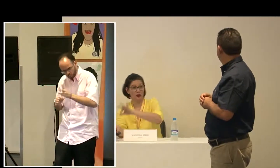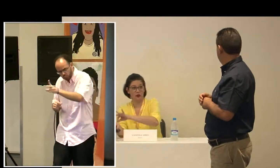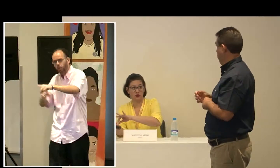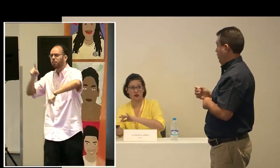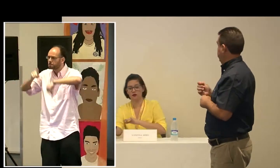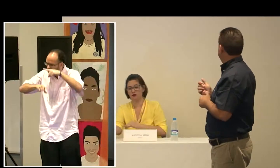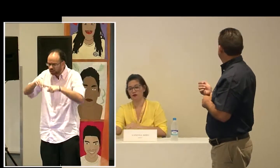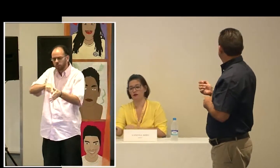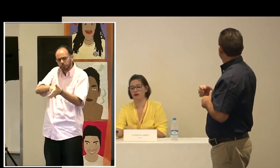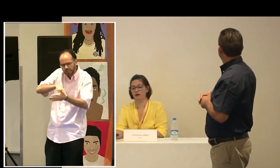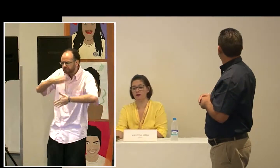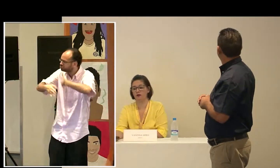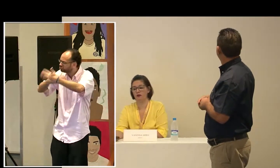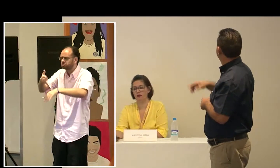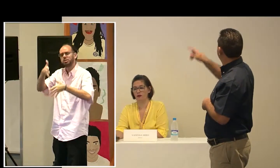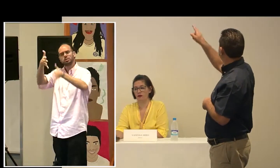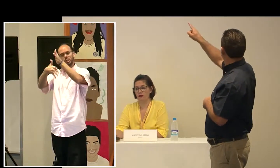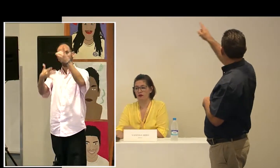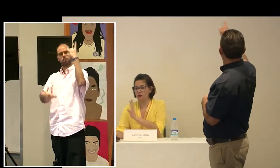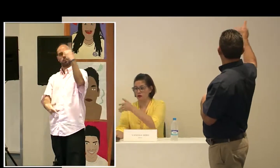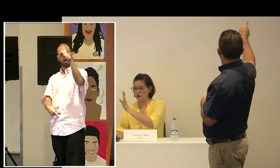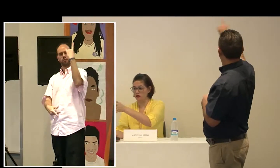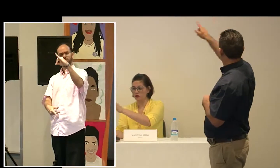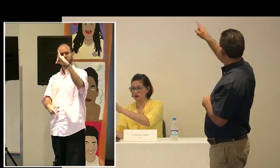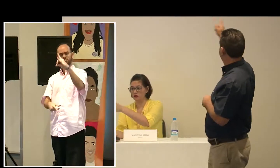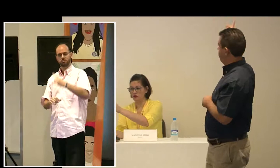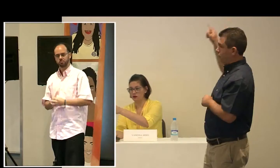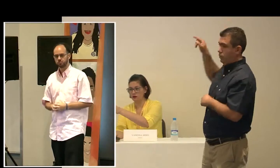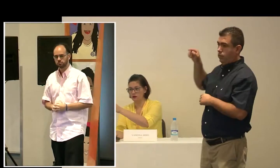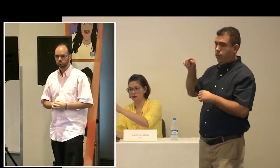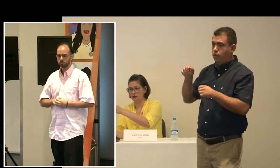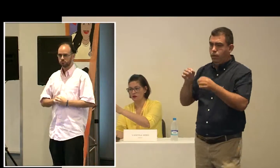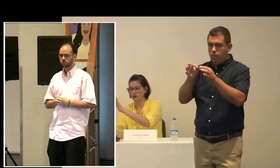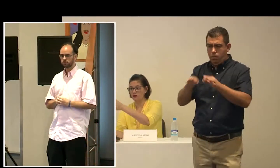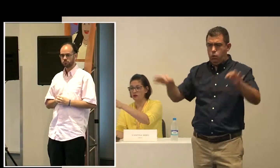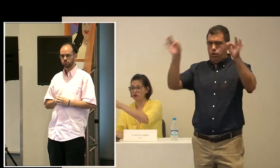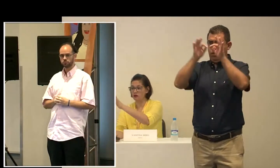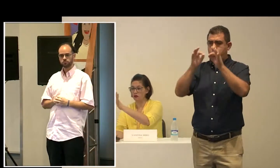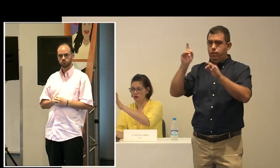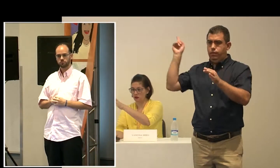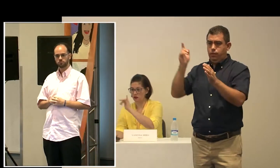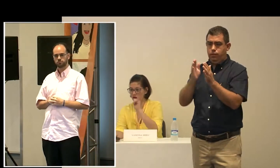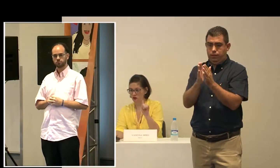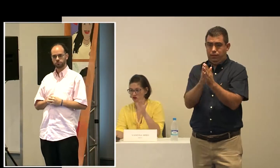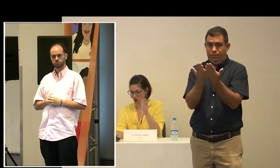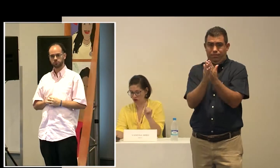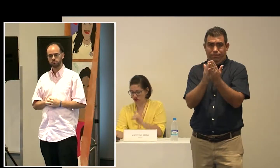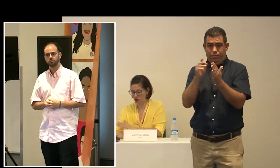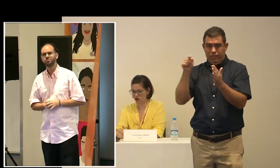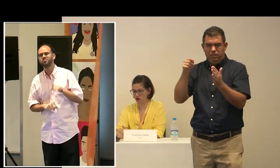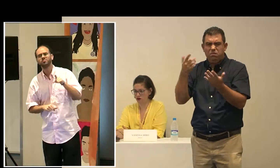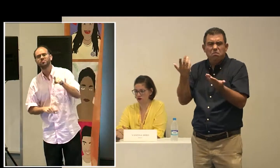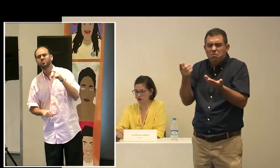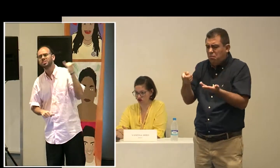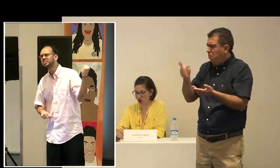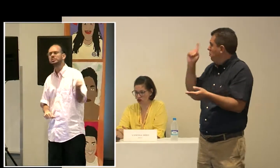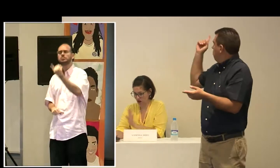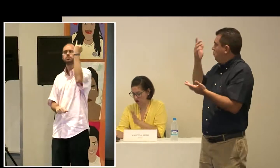educação, mas nós continuamos lutando pela criação de material, pelo reconhecimento da língua de